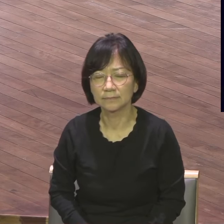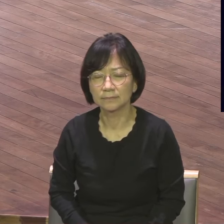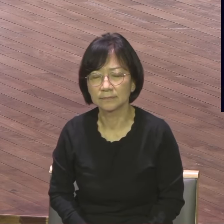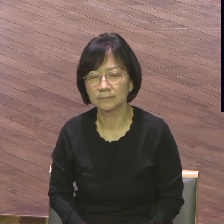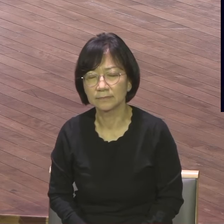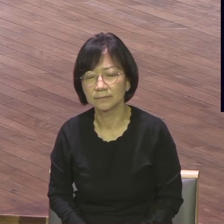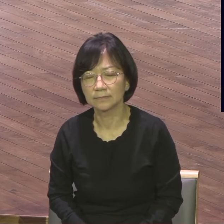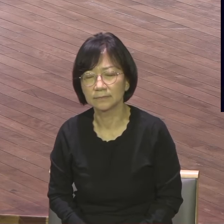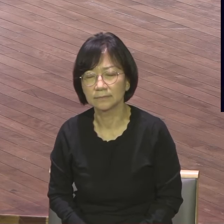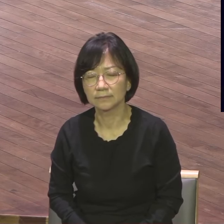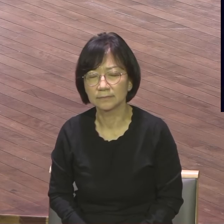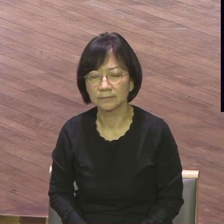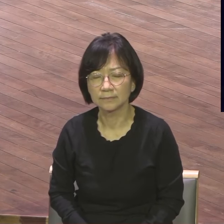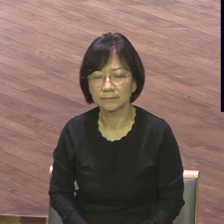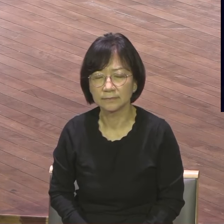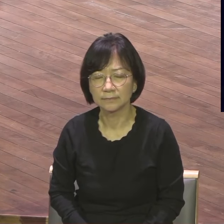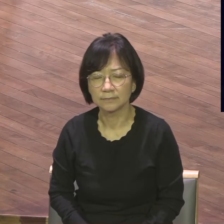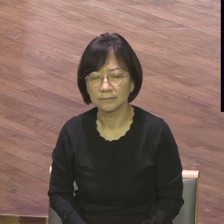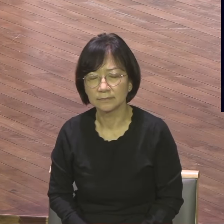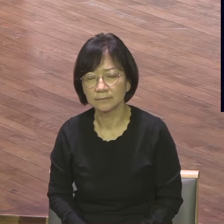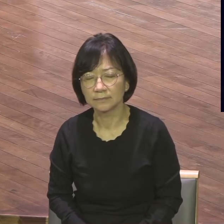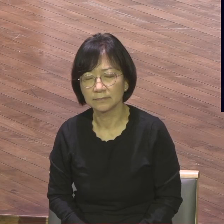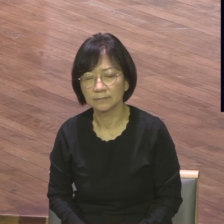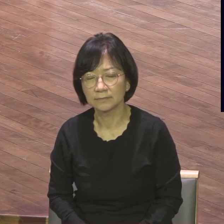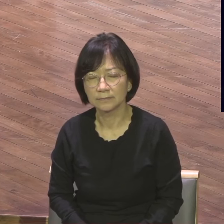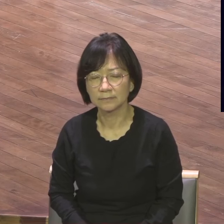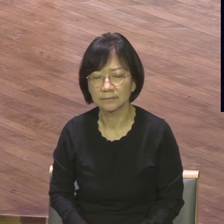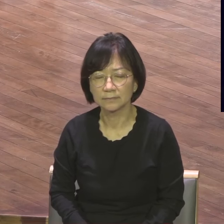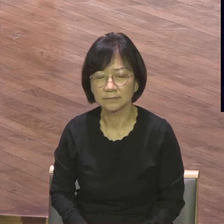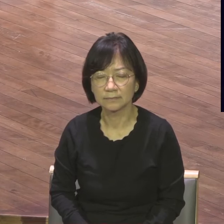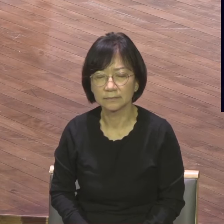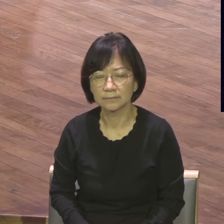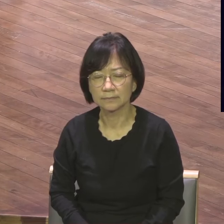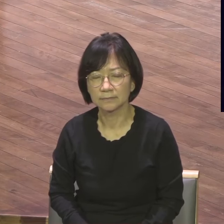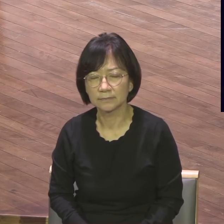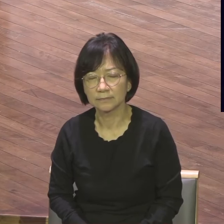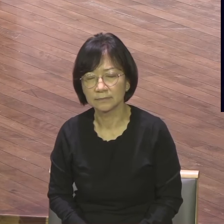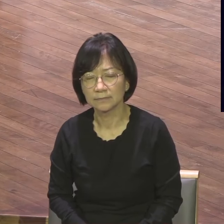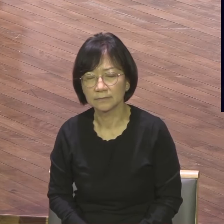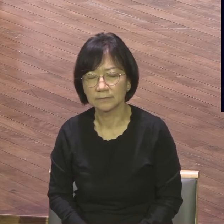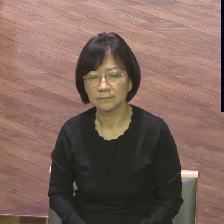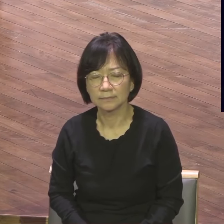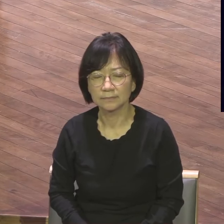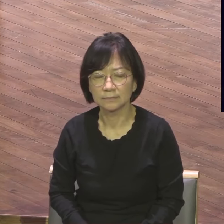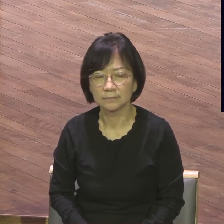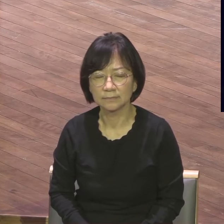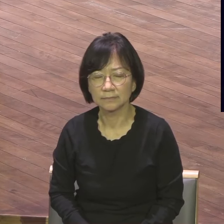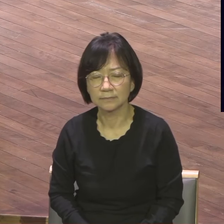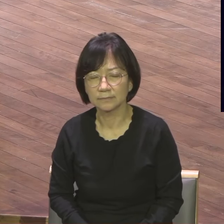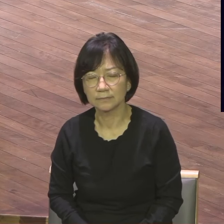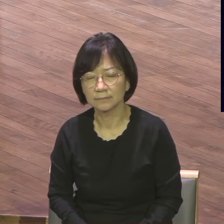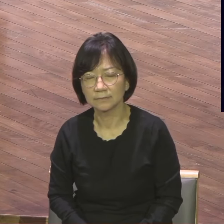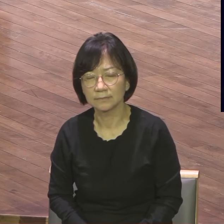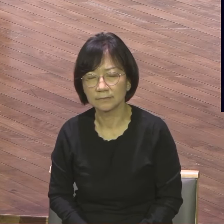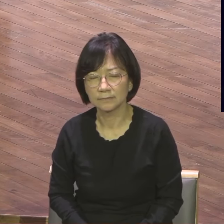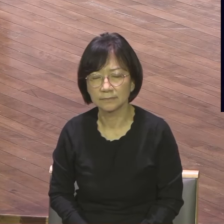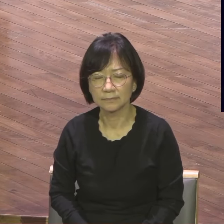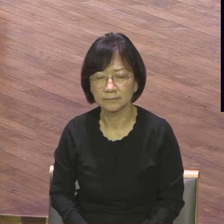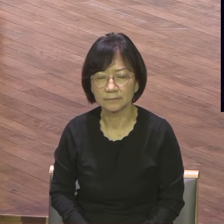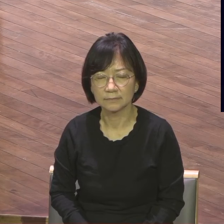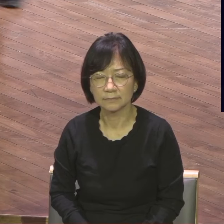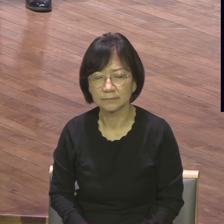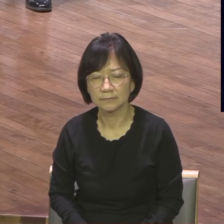인간 영원한 저주와 재앙 속에 빠진 것 같습니다. 죄라고 지목이 없는 이 완악한